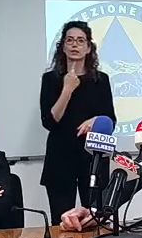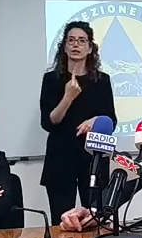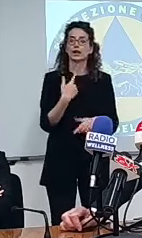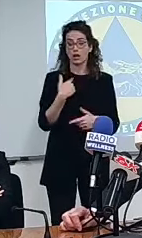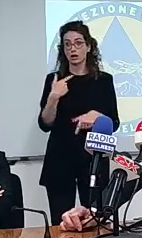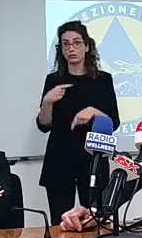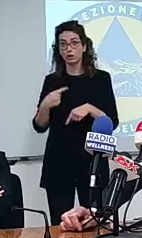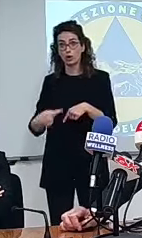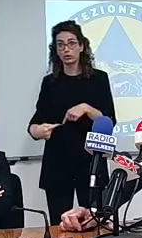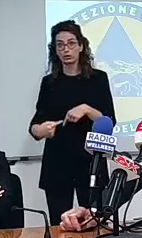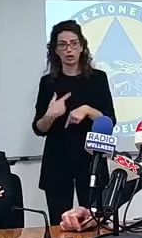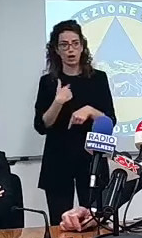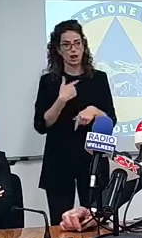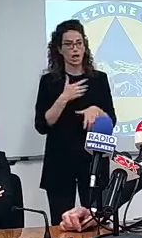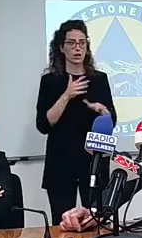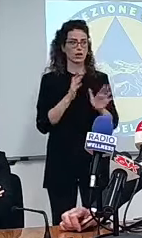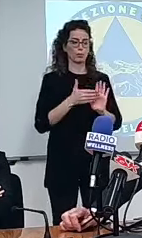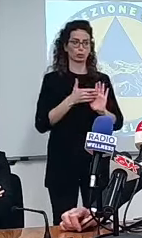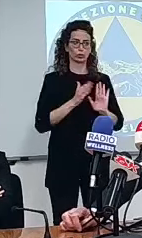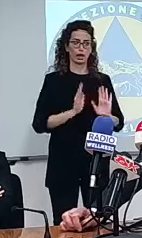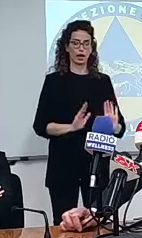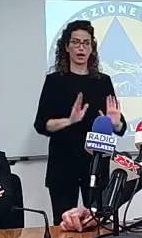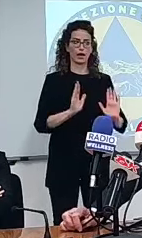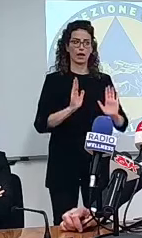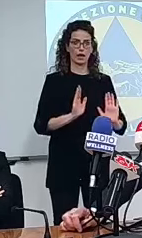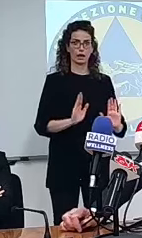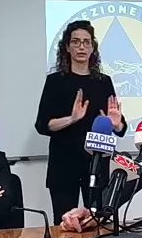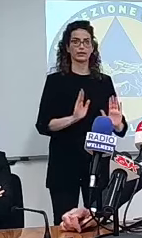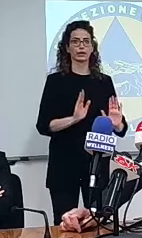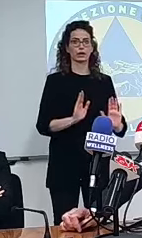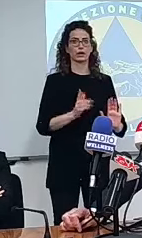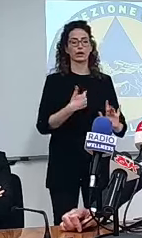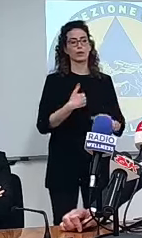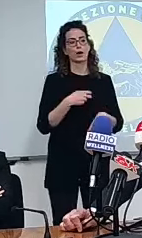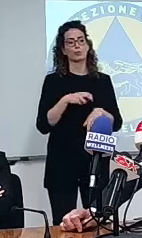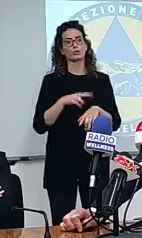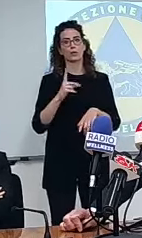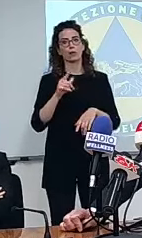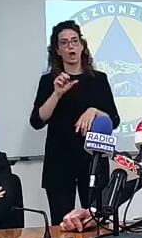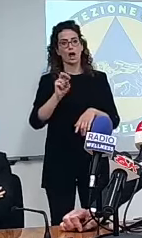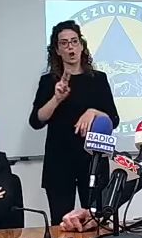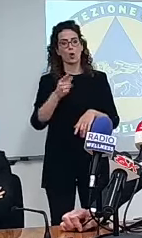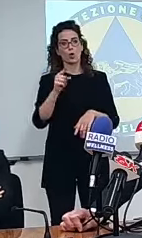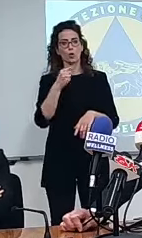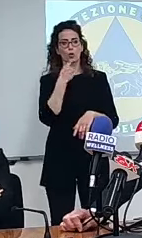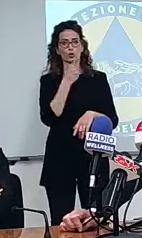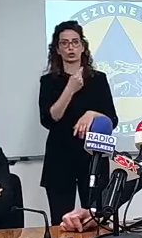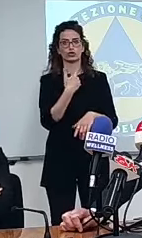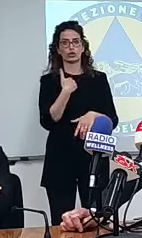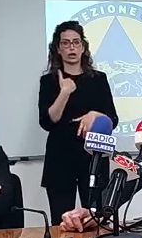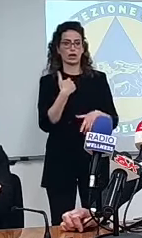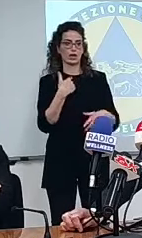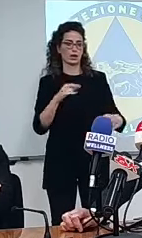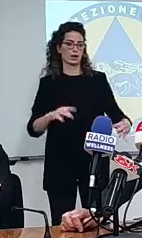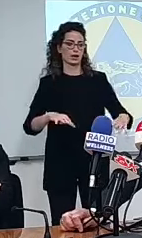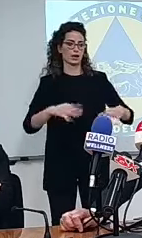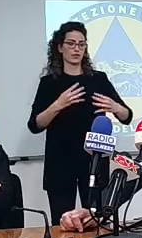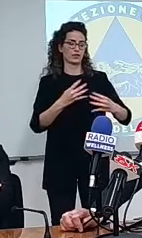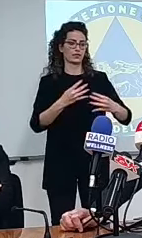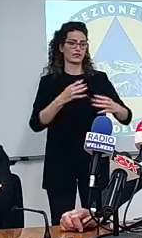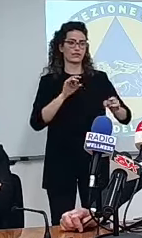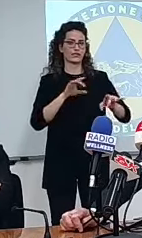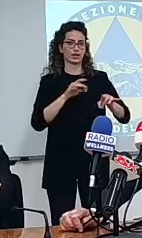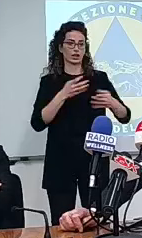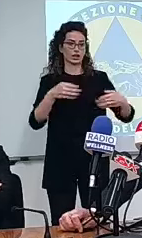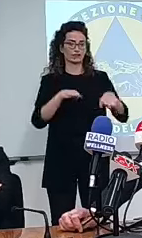No, estremamente cauto e prudente. E come dice anche il professor Palù, non abbiamo ancora concluso la battaglia contro il virus, l'ha detto al Fatto